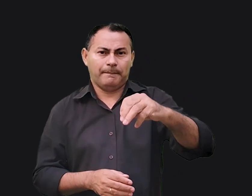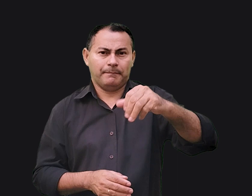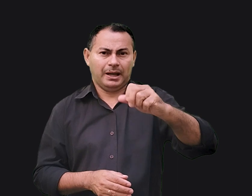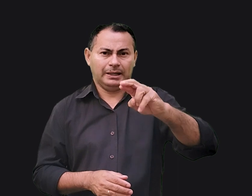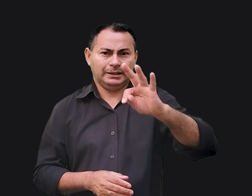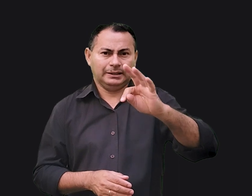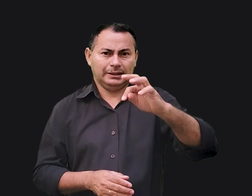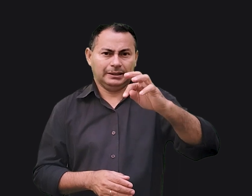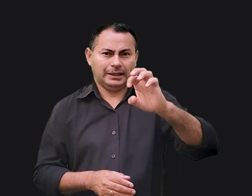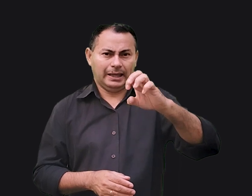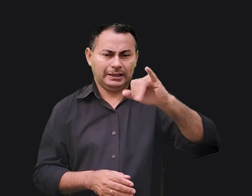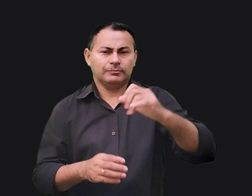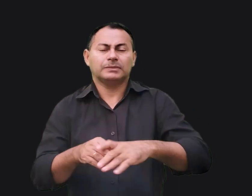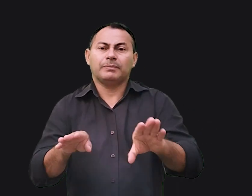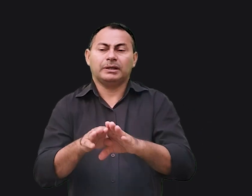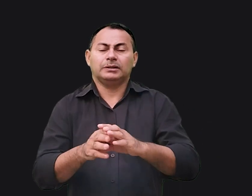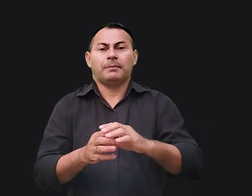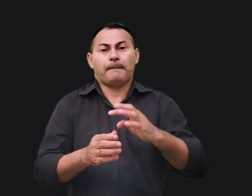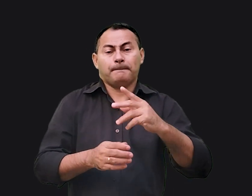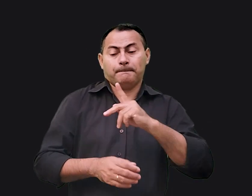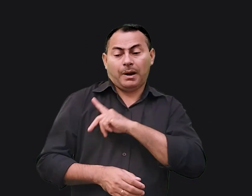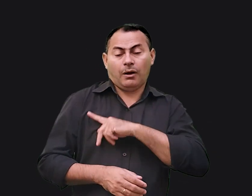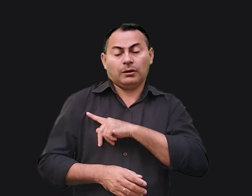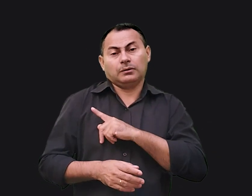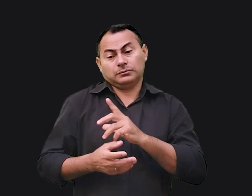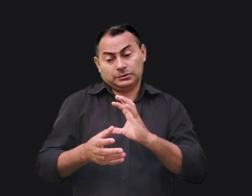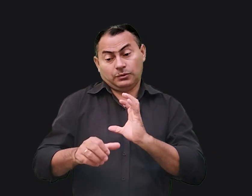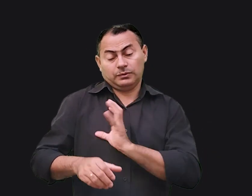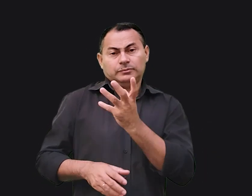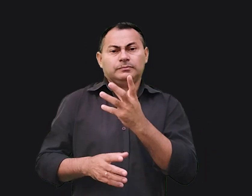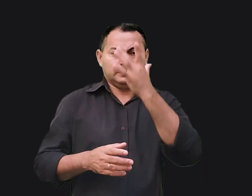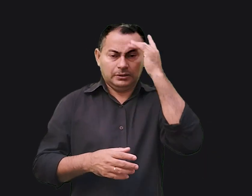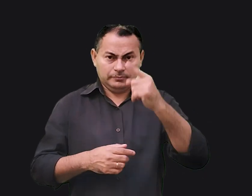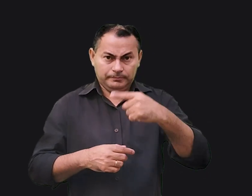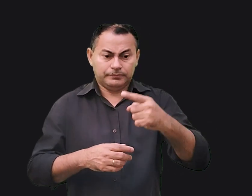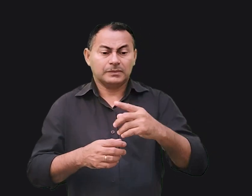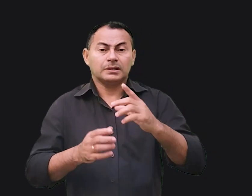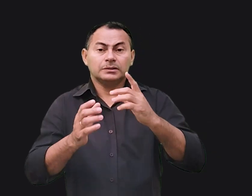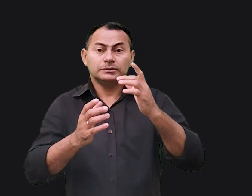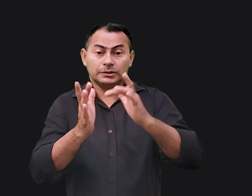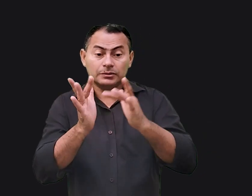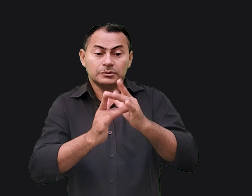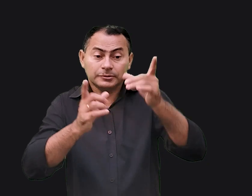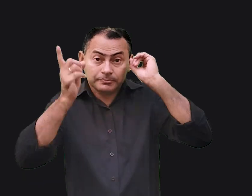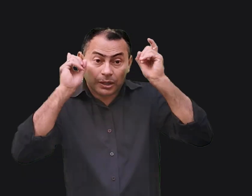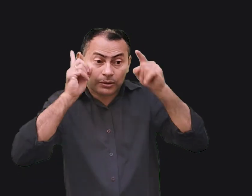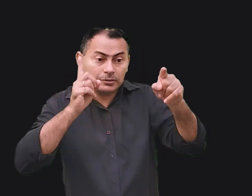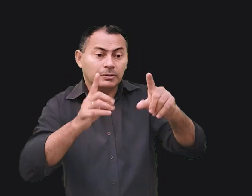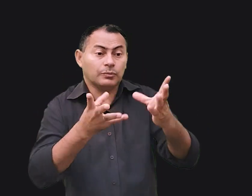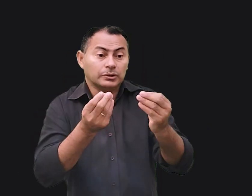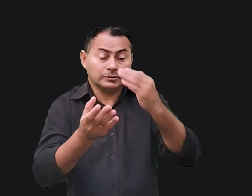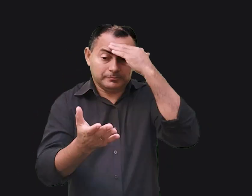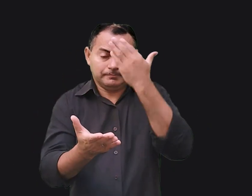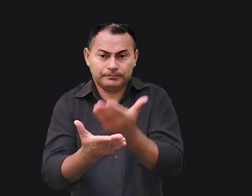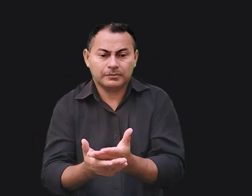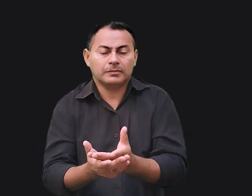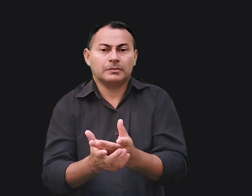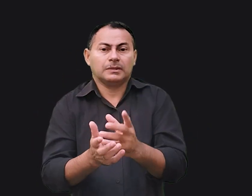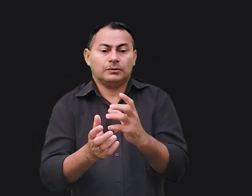Eram líderes religiosos que mais tarde vieram a se converter. Jesus se importava com eles e muitos deles creram por causa das